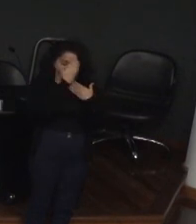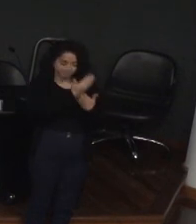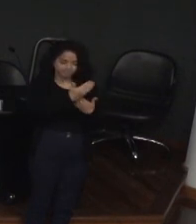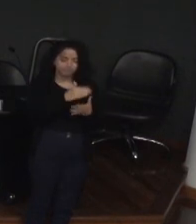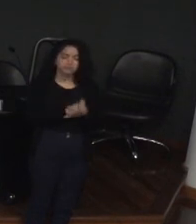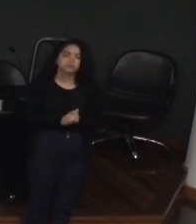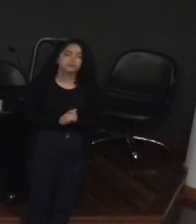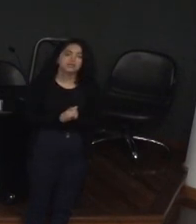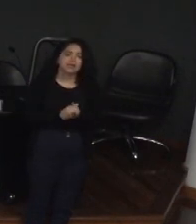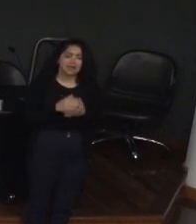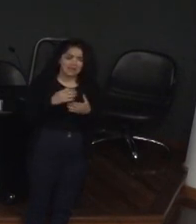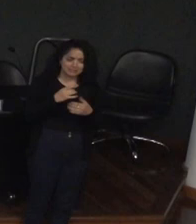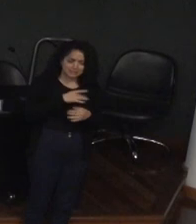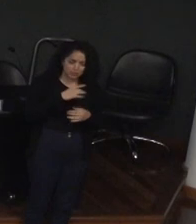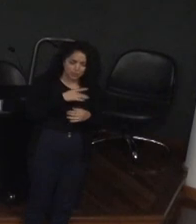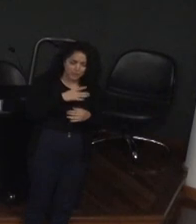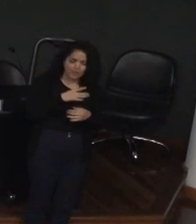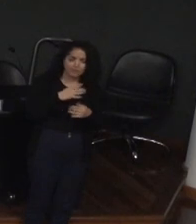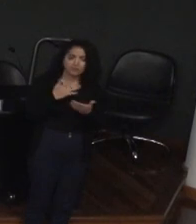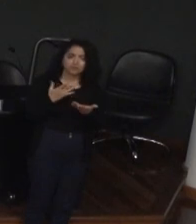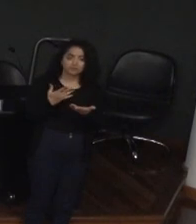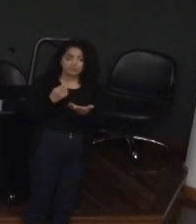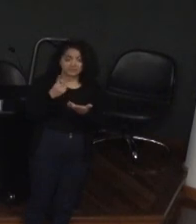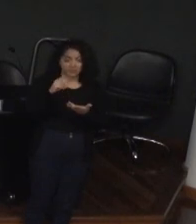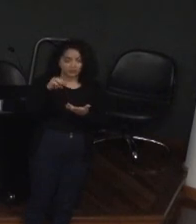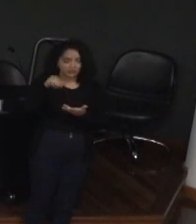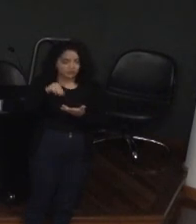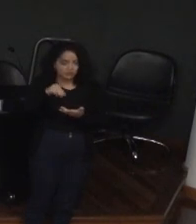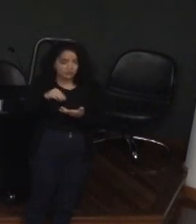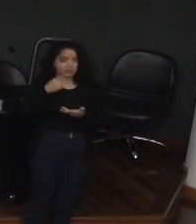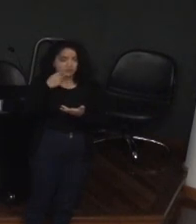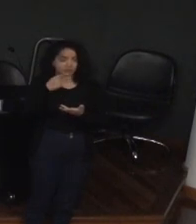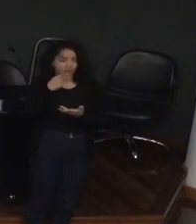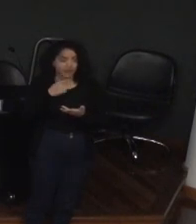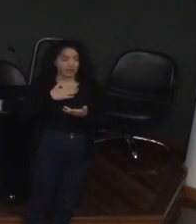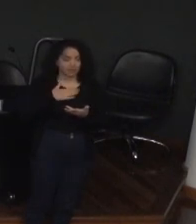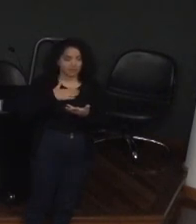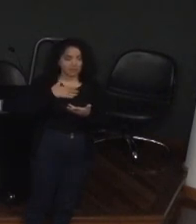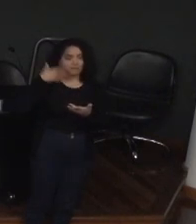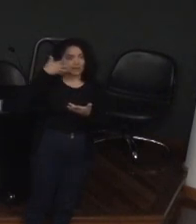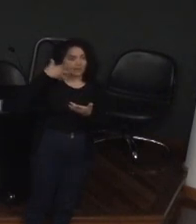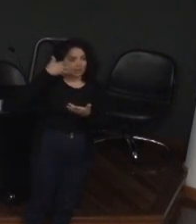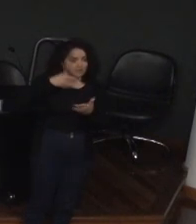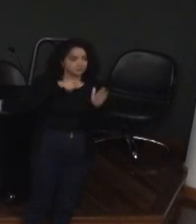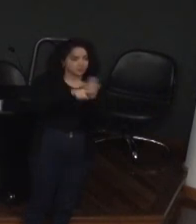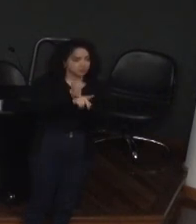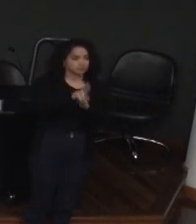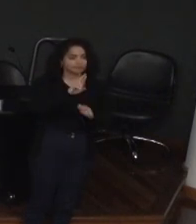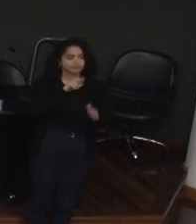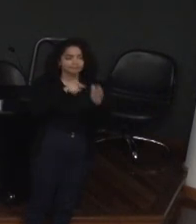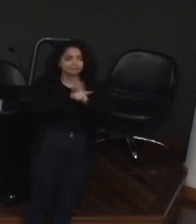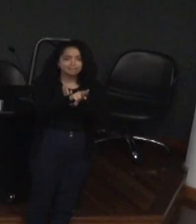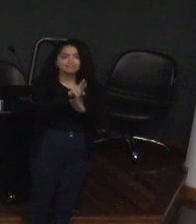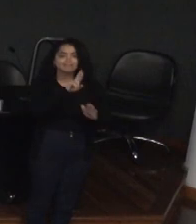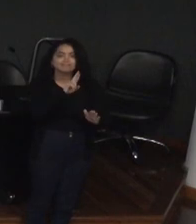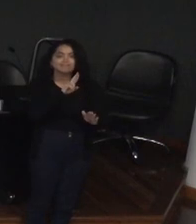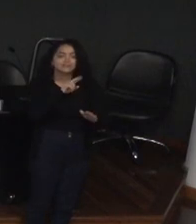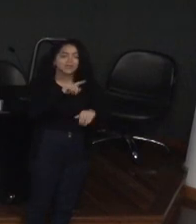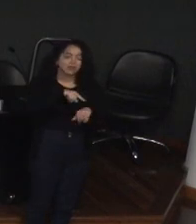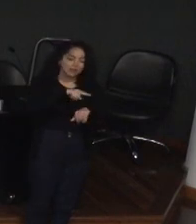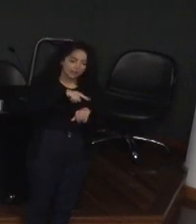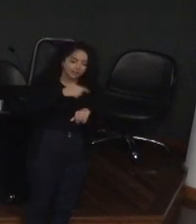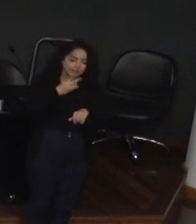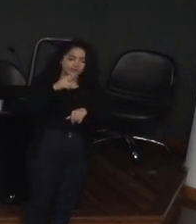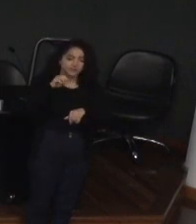Ele falou, não, você está com medo de falar besteira? Eu falei, tô, são 20 minutos que eu tenho que falar para mim mesmo, que palestra é isso, né? Você pergunta, você responde, você pergunta, você responde, você fica 20 minutos ali